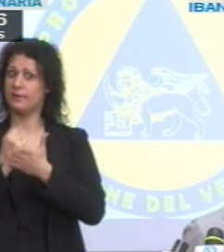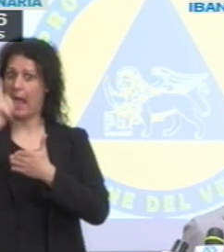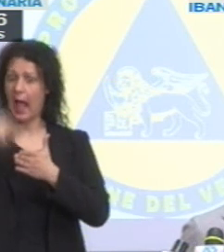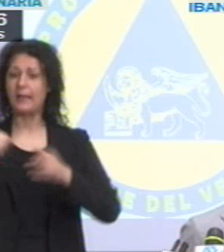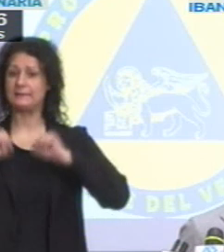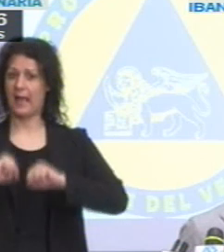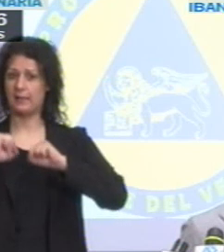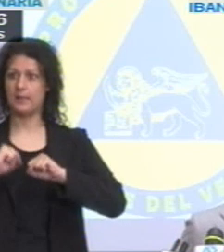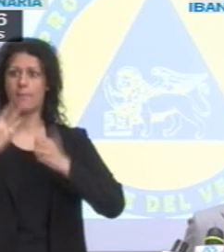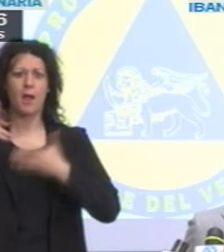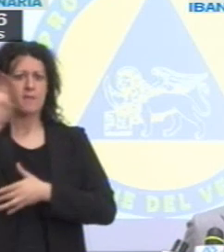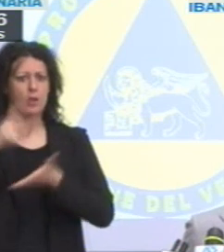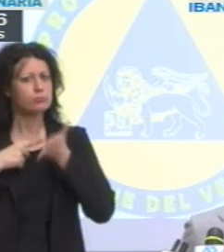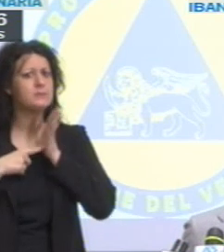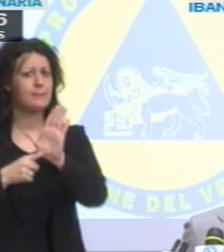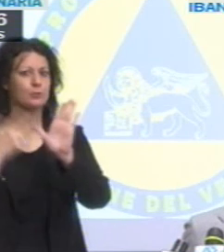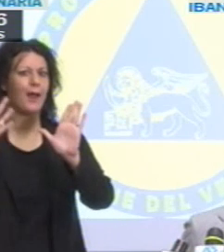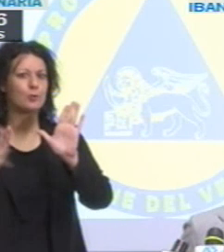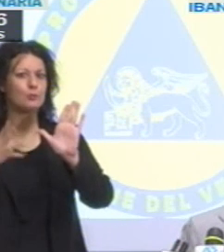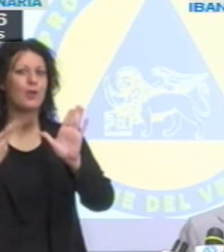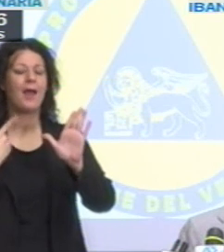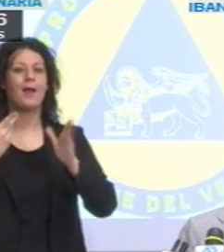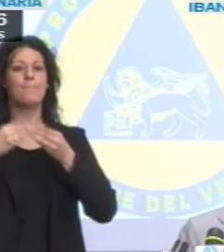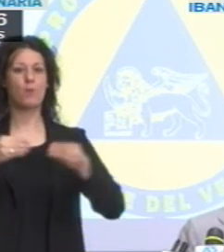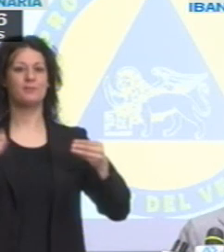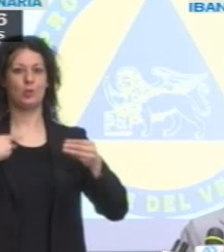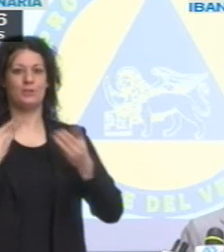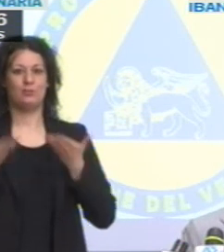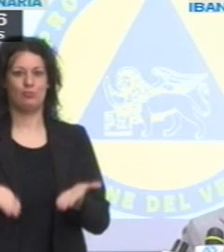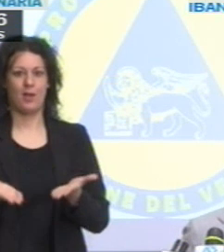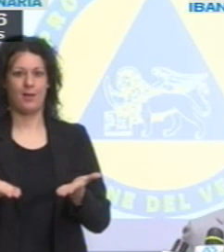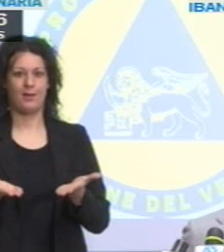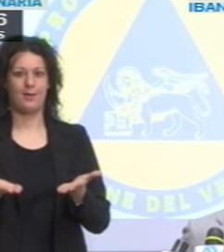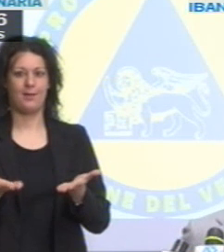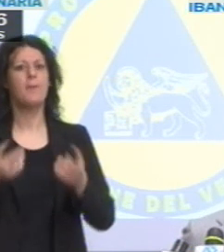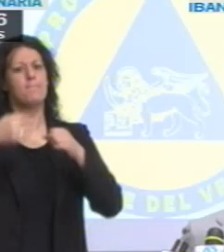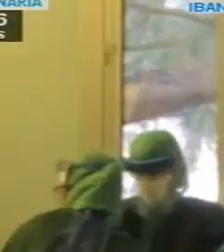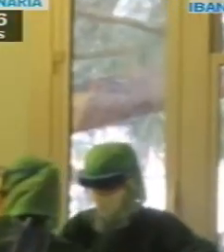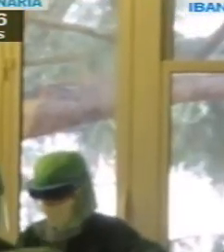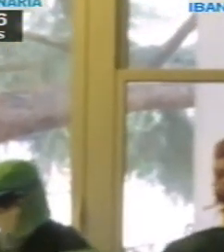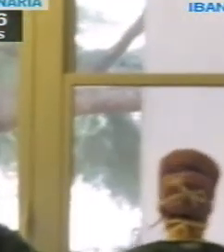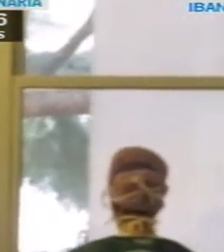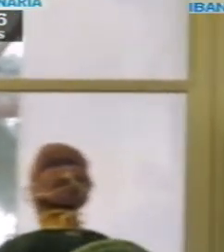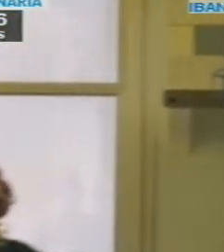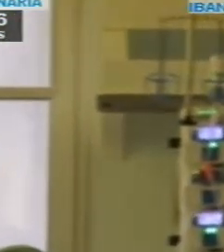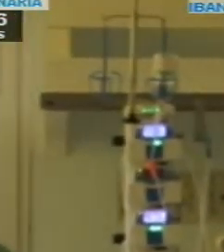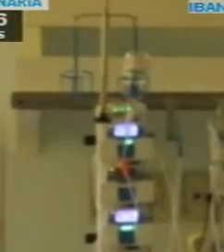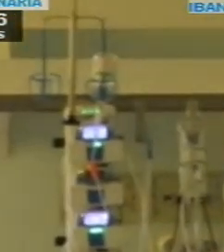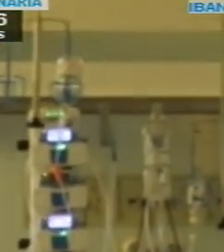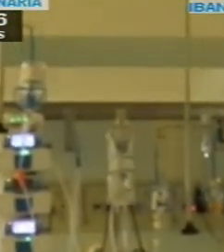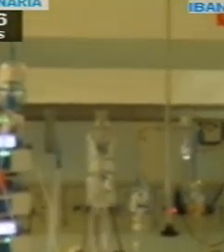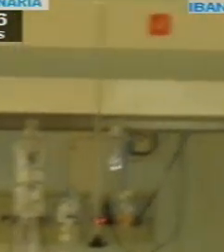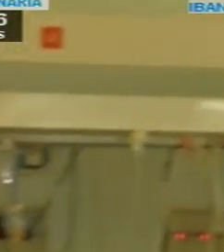l'ha dimostrato, insomma, abbiamo il fior fiore dei professionisti. Saremmo stati in grado comunque di affrontare questa partita. Tutto quello che ci hanno